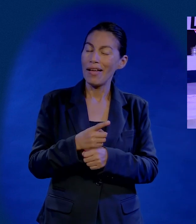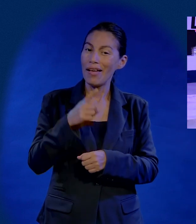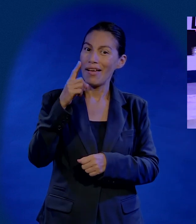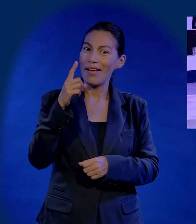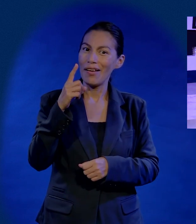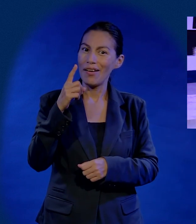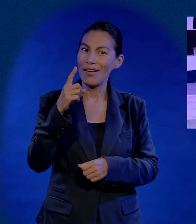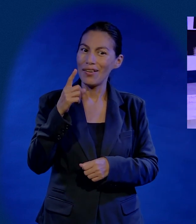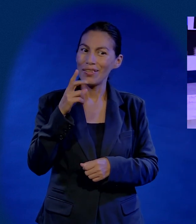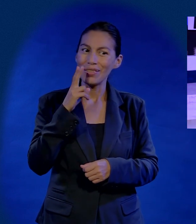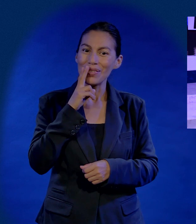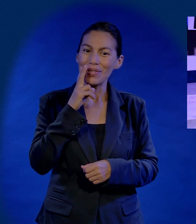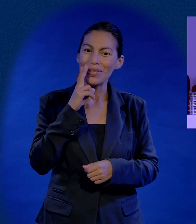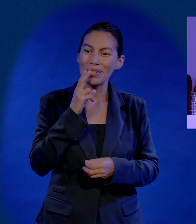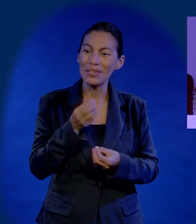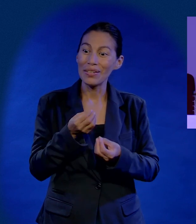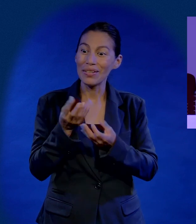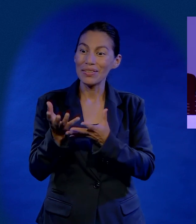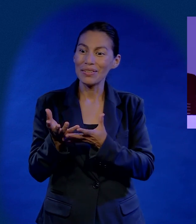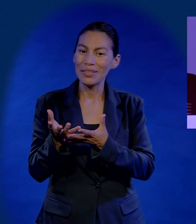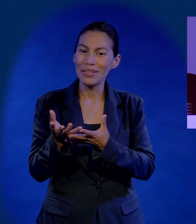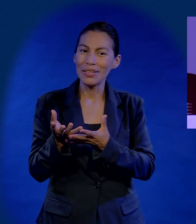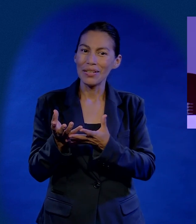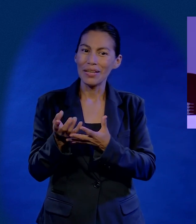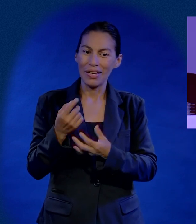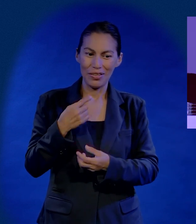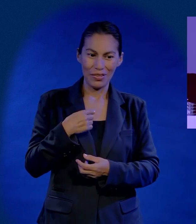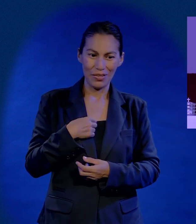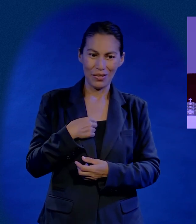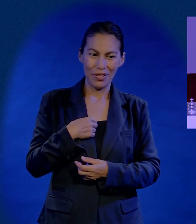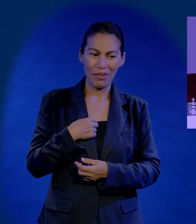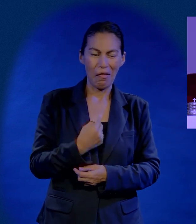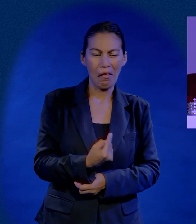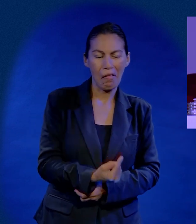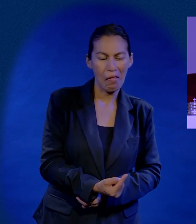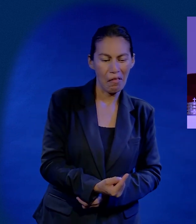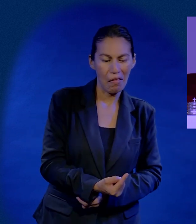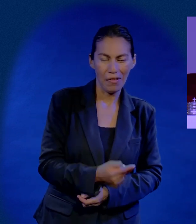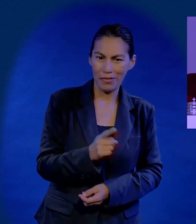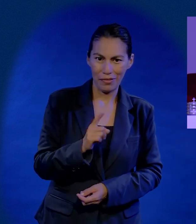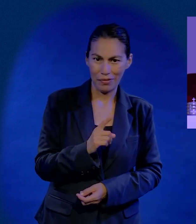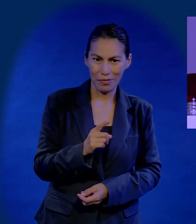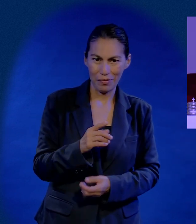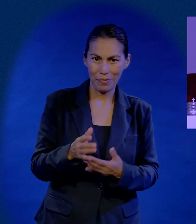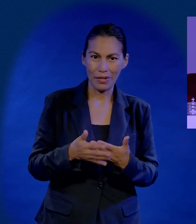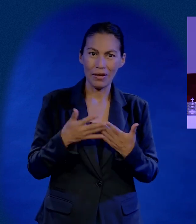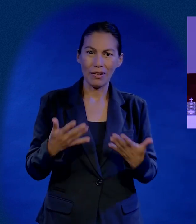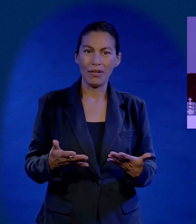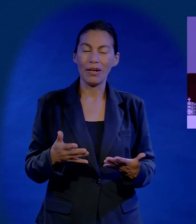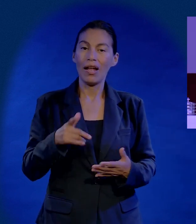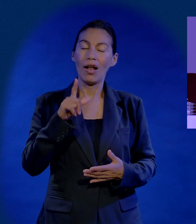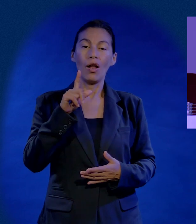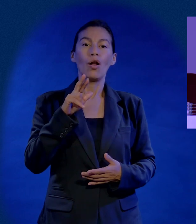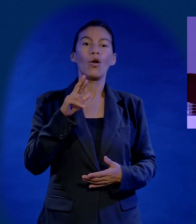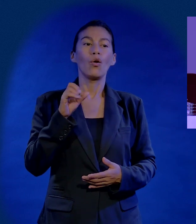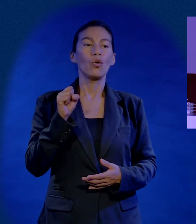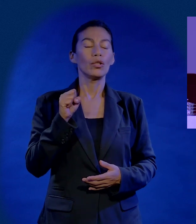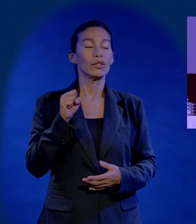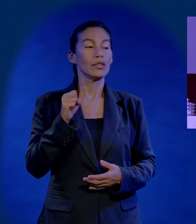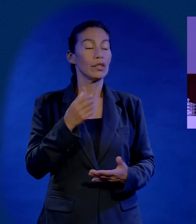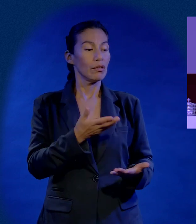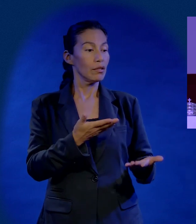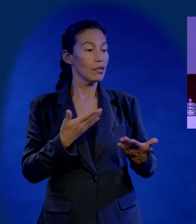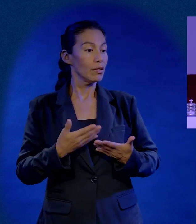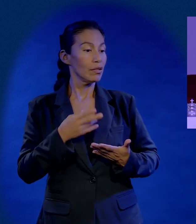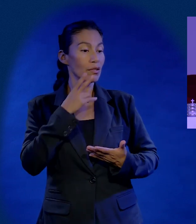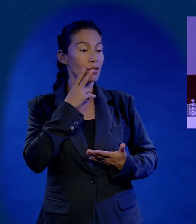oportunidad. Porque si yo les proveo esos cigarros, entonces me van a dejar de ver como la mascota. Ahora seré Luis, el que